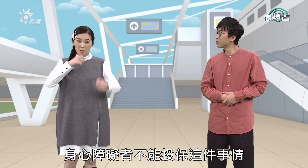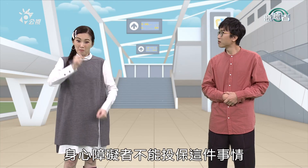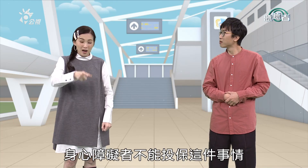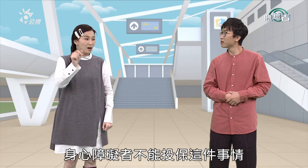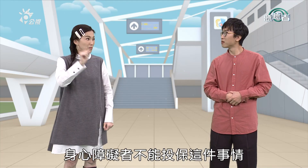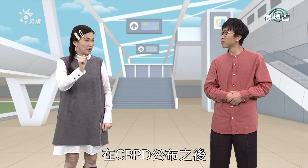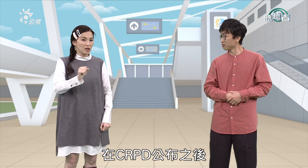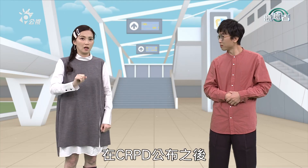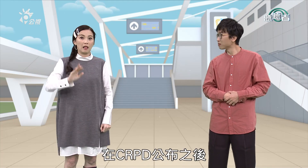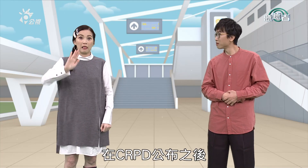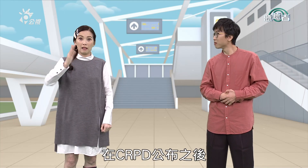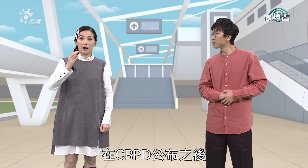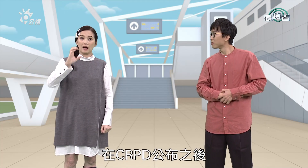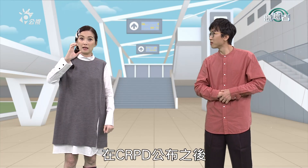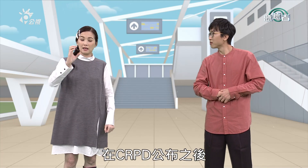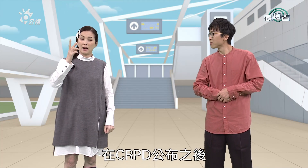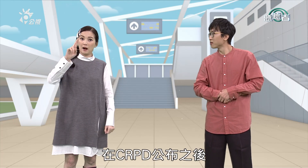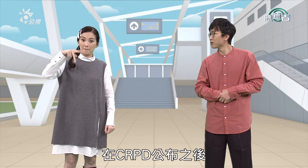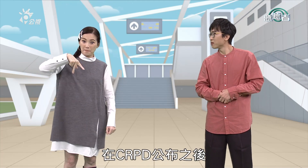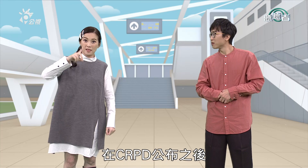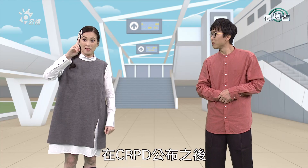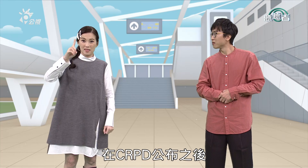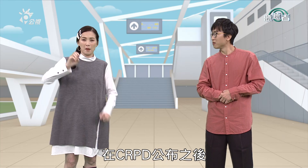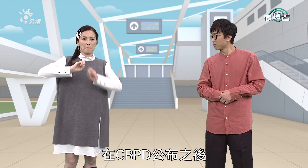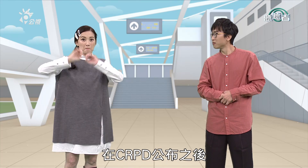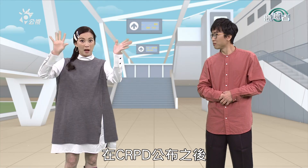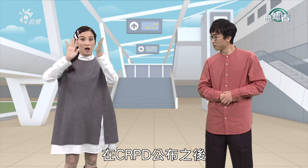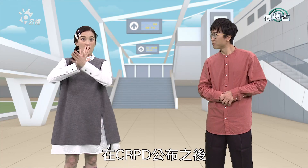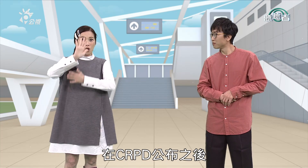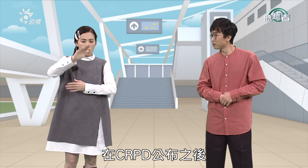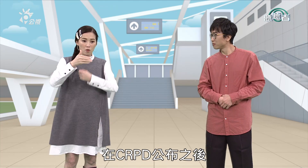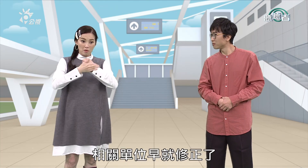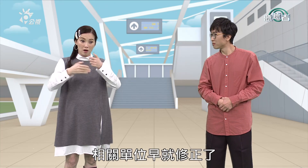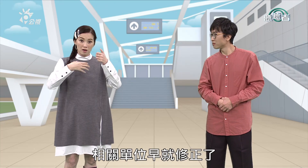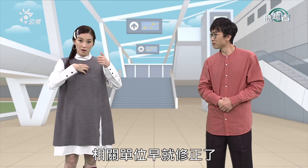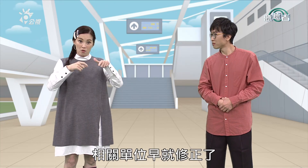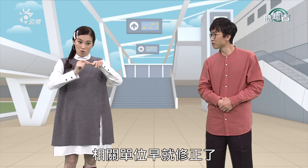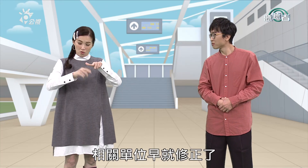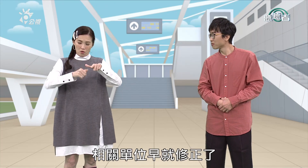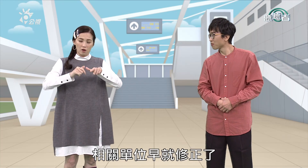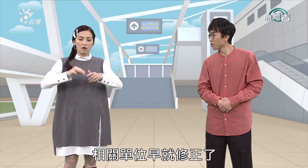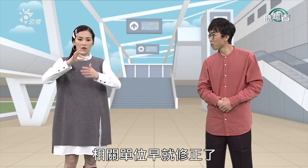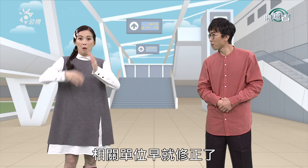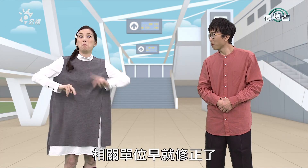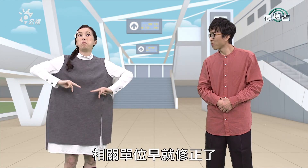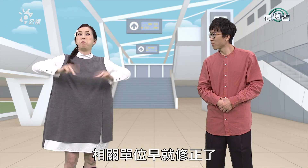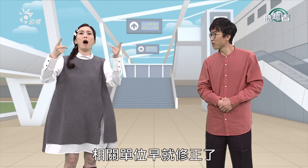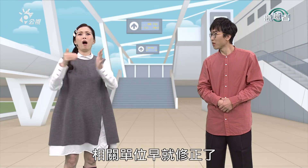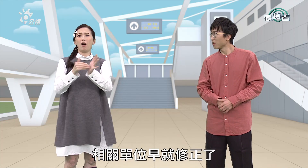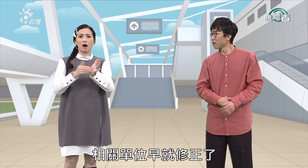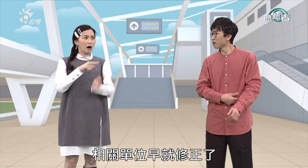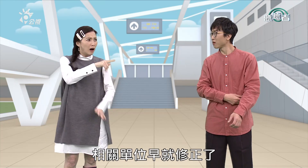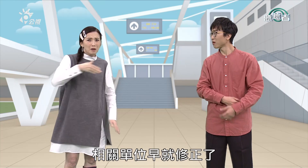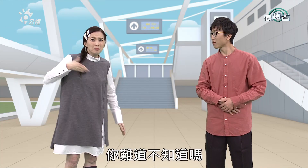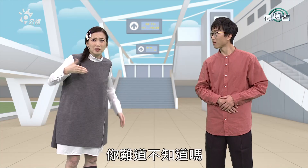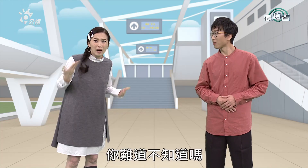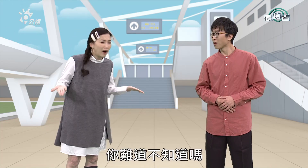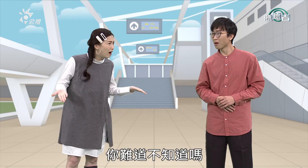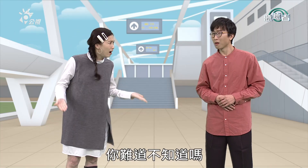情，在 CRPD 公布之后，相关单位早就修正了。你难道不知道